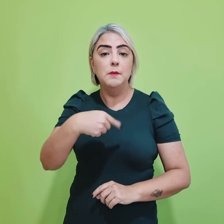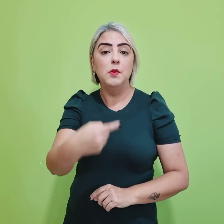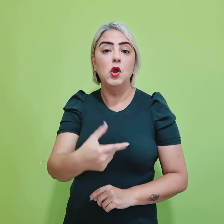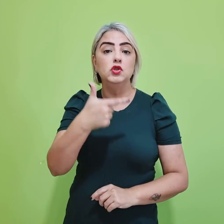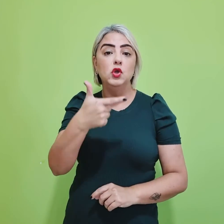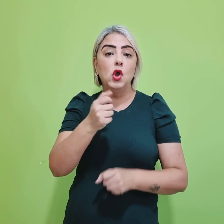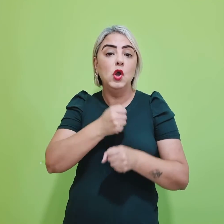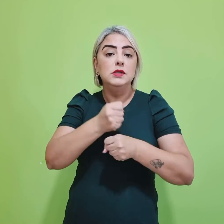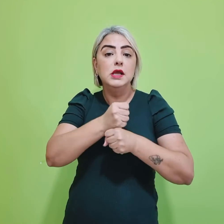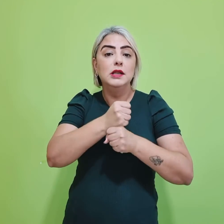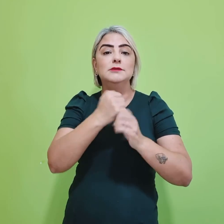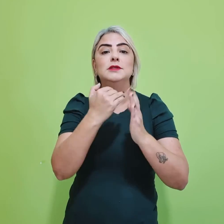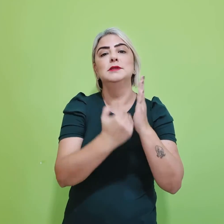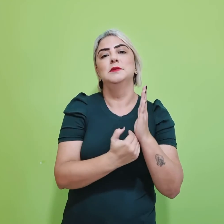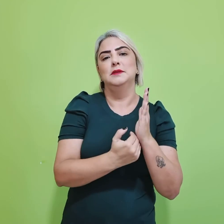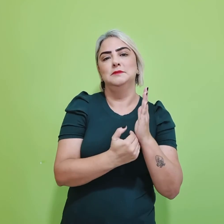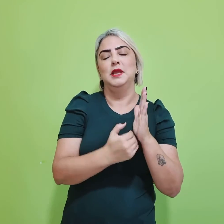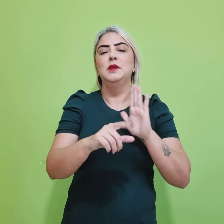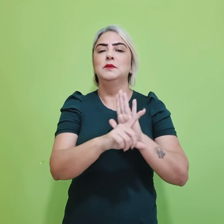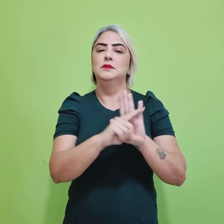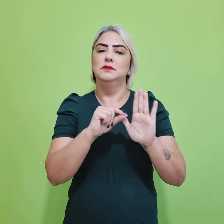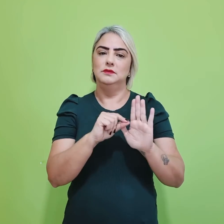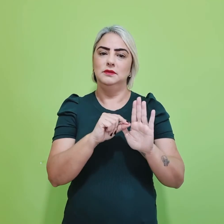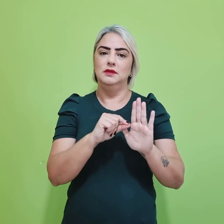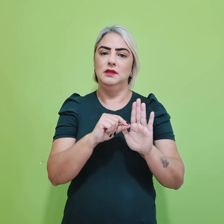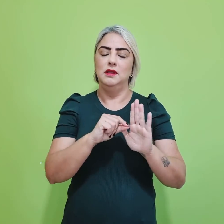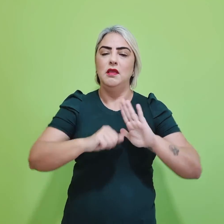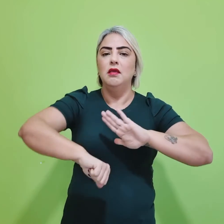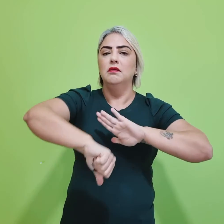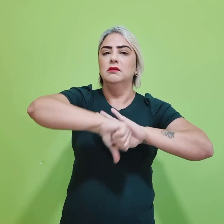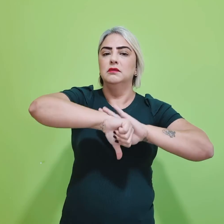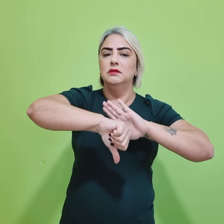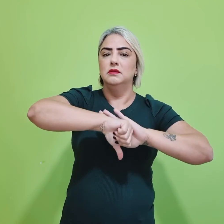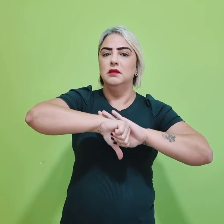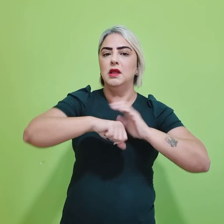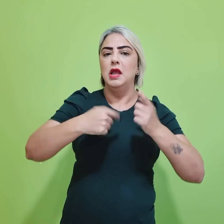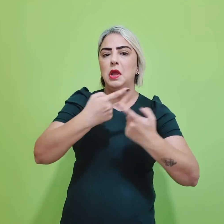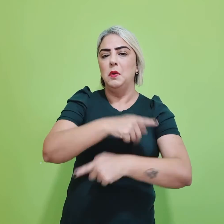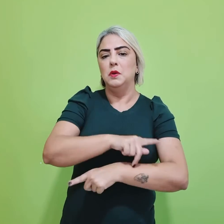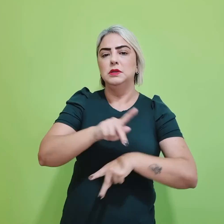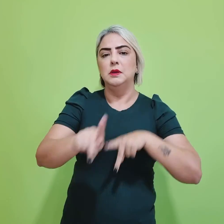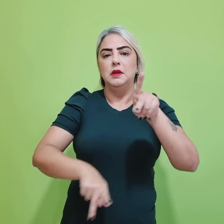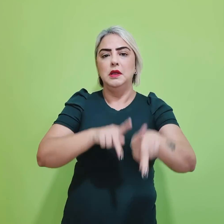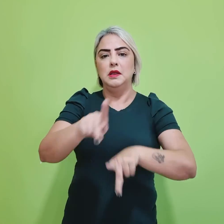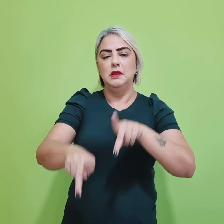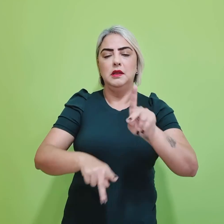de retração, com destaque para crimes contra a população